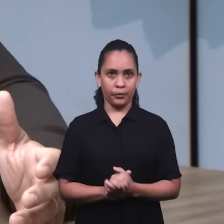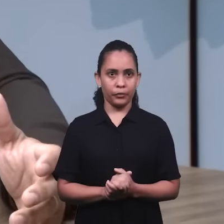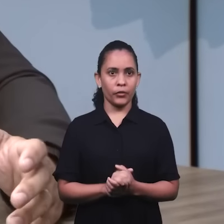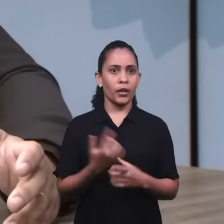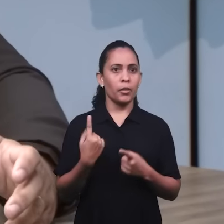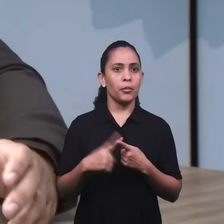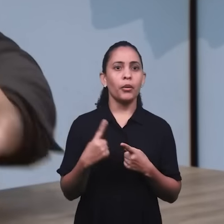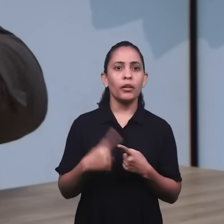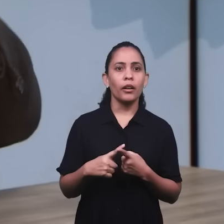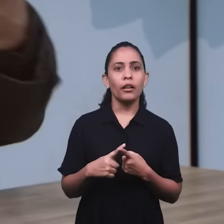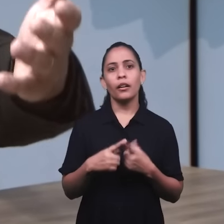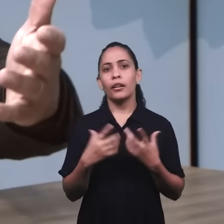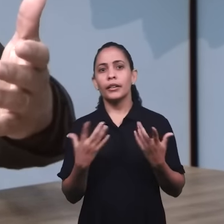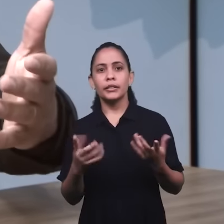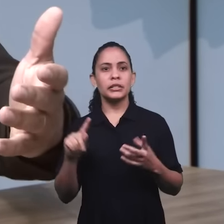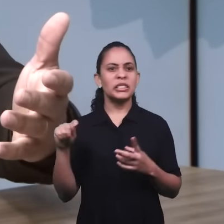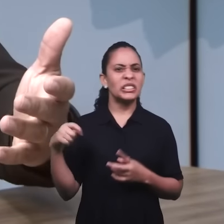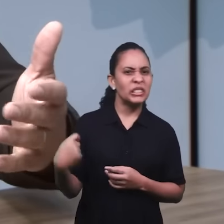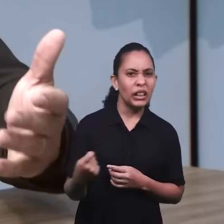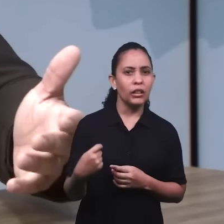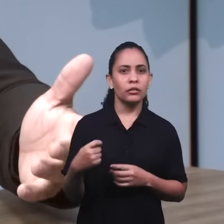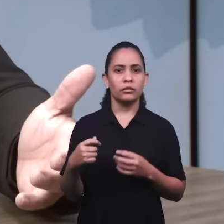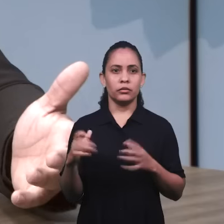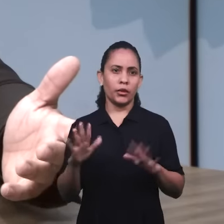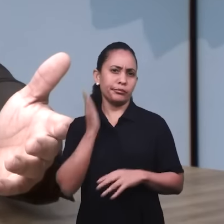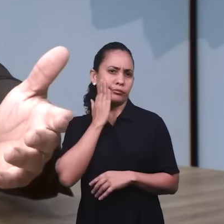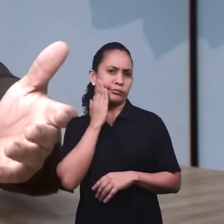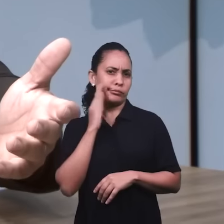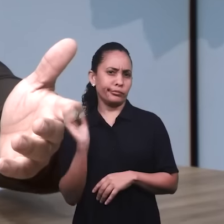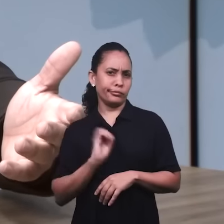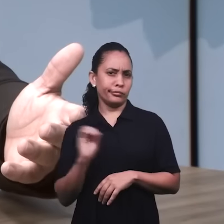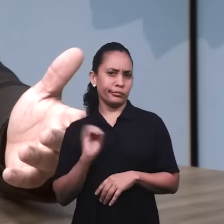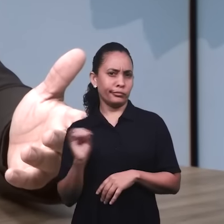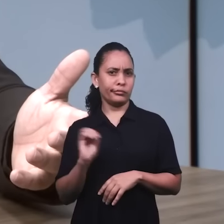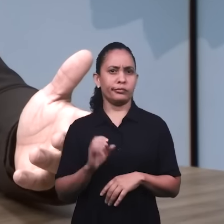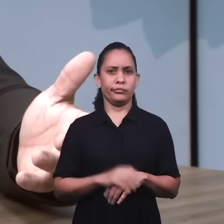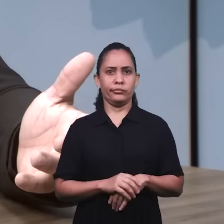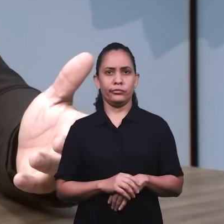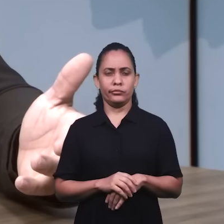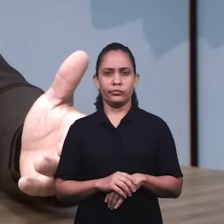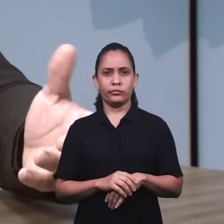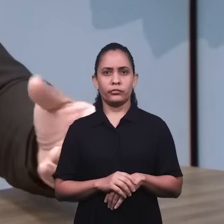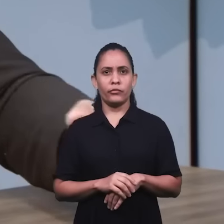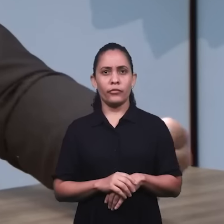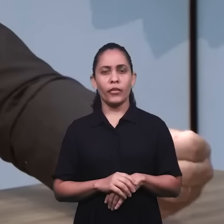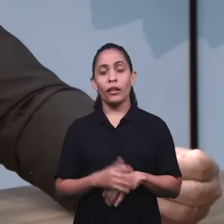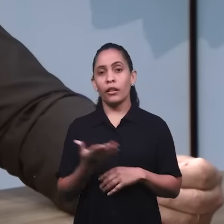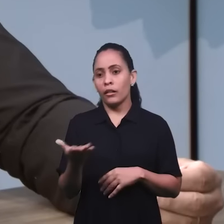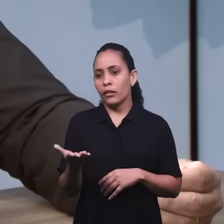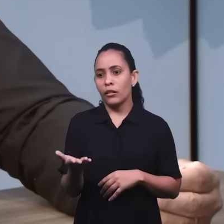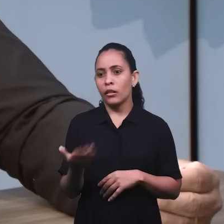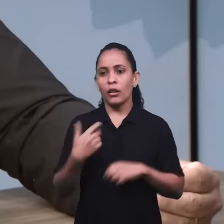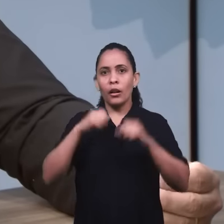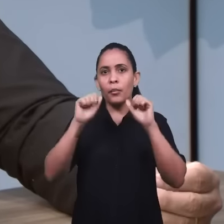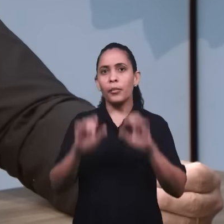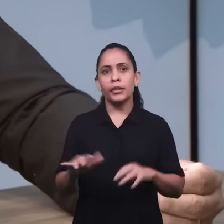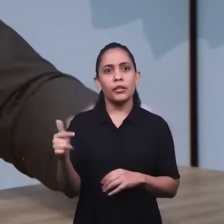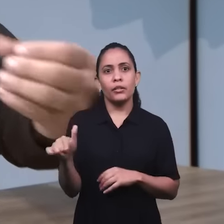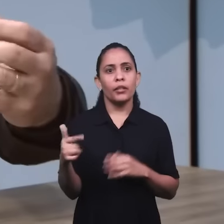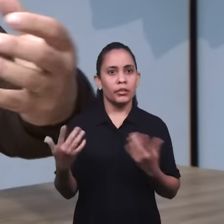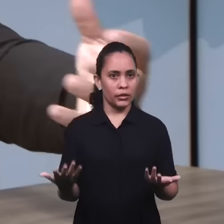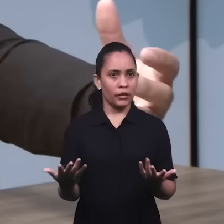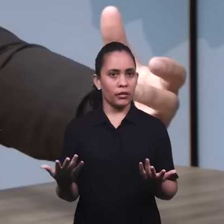Porque só que você falou, só falar sinal para ele não vai entender, né? E aí acaba o seguinte, que ele vai deixar de participar da bênção, mas